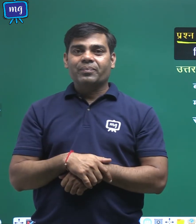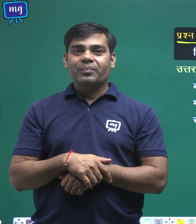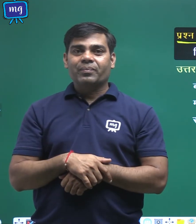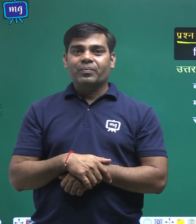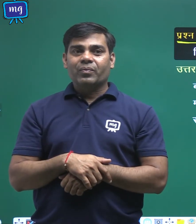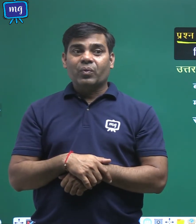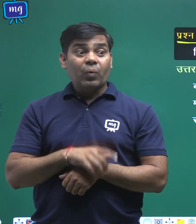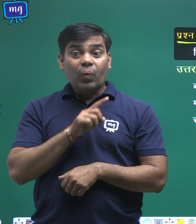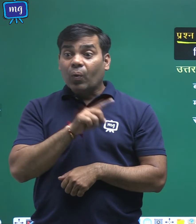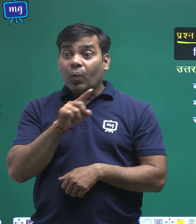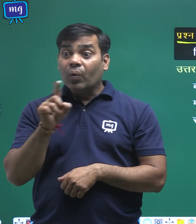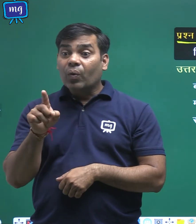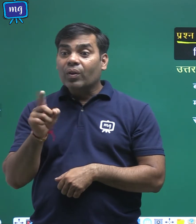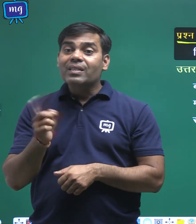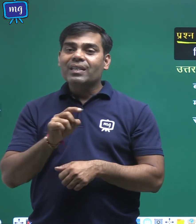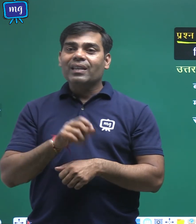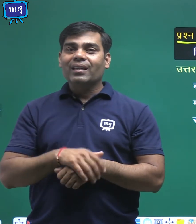कौन कौन सी